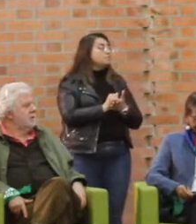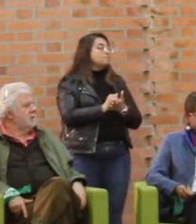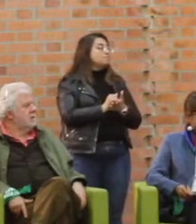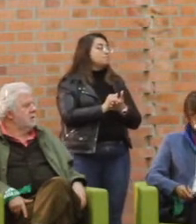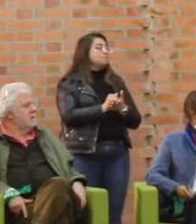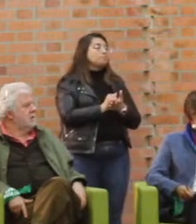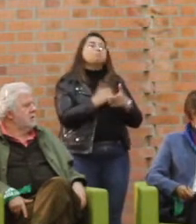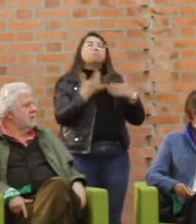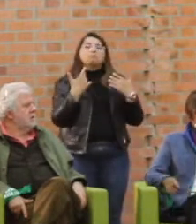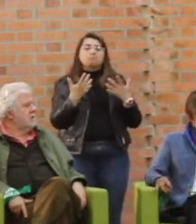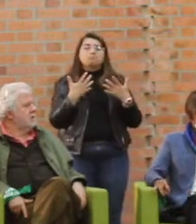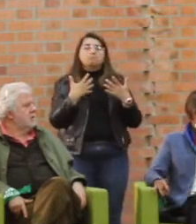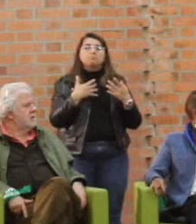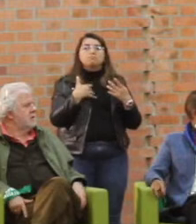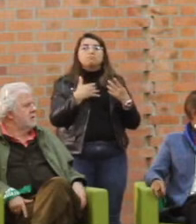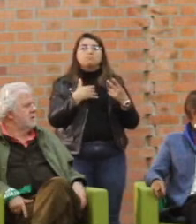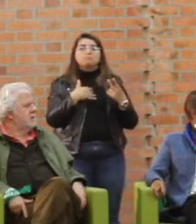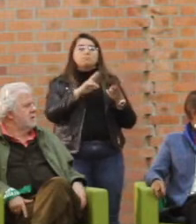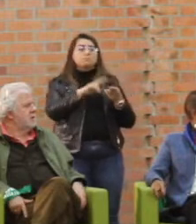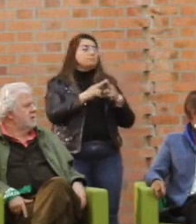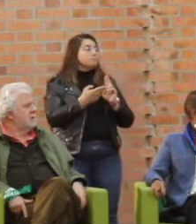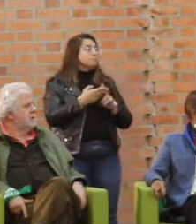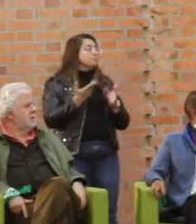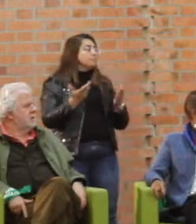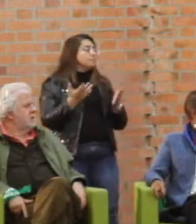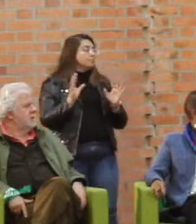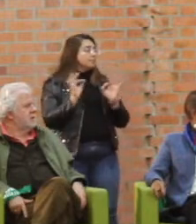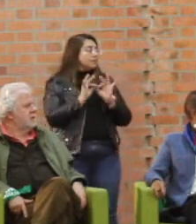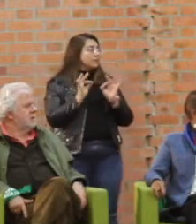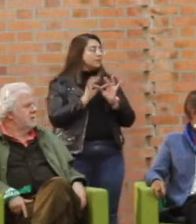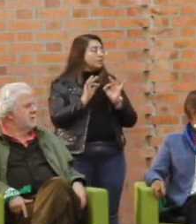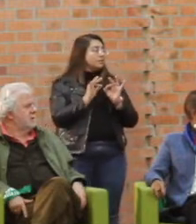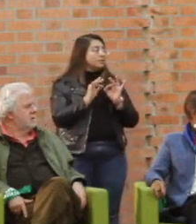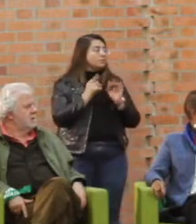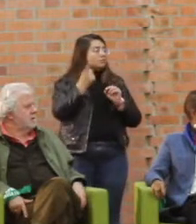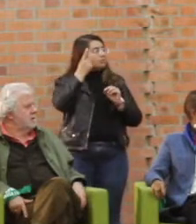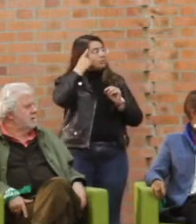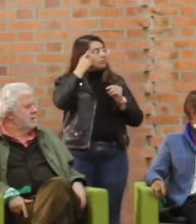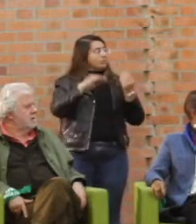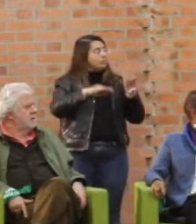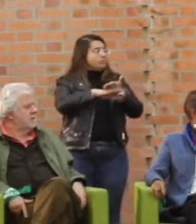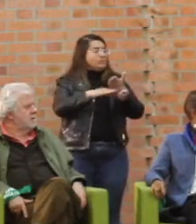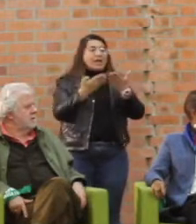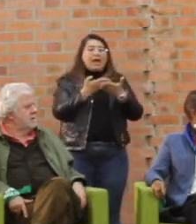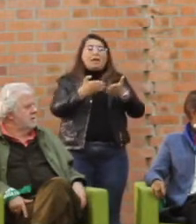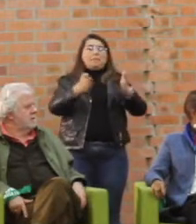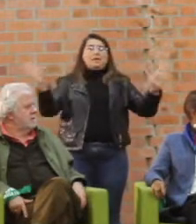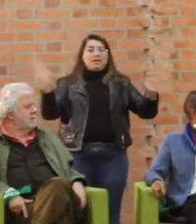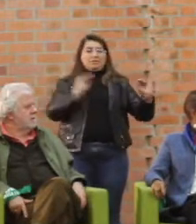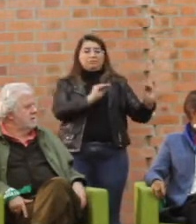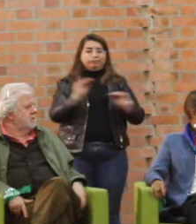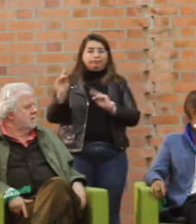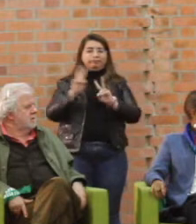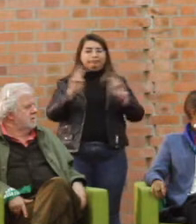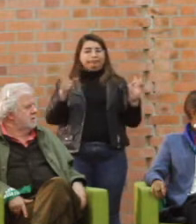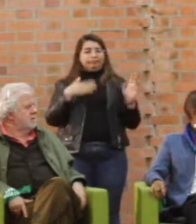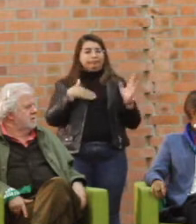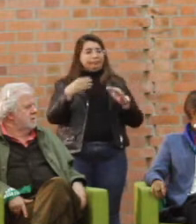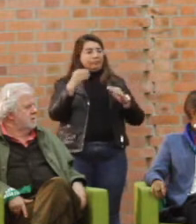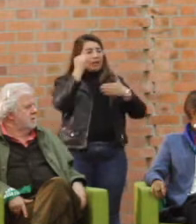movilizado causa justa y es precisamente a ampliar las narrativas sobre el aborto no resignificar